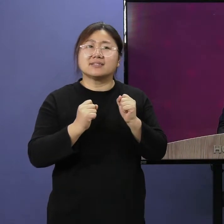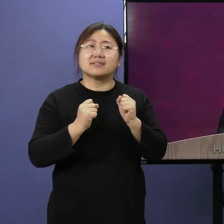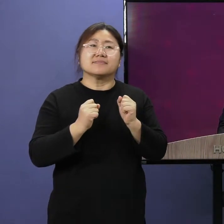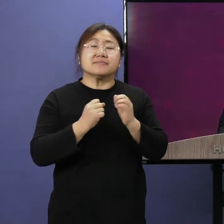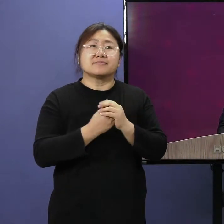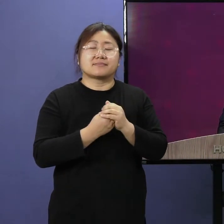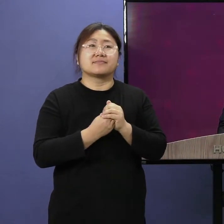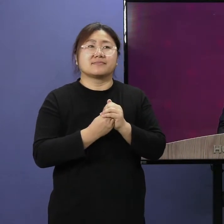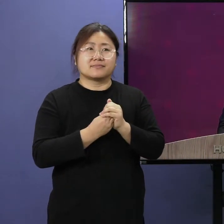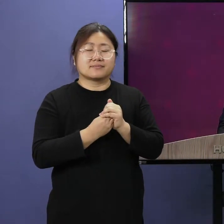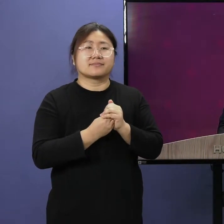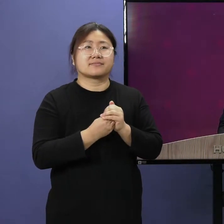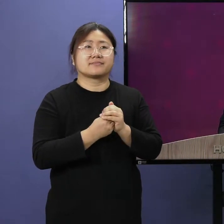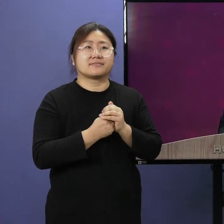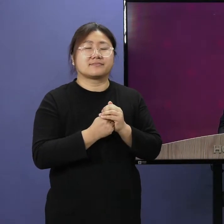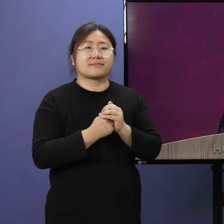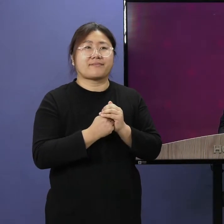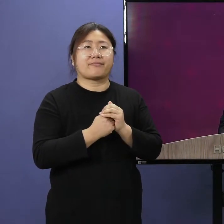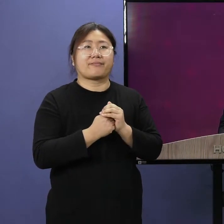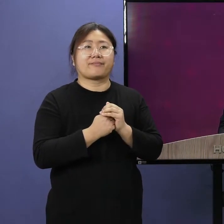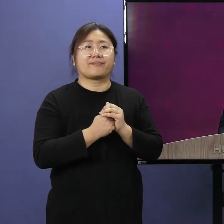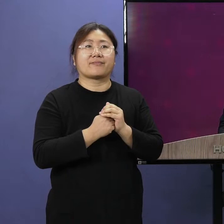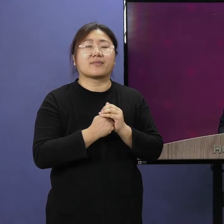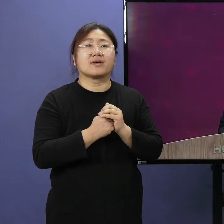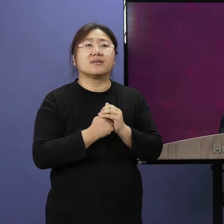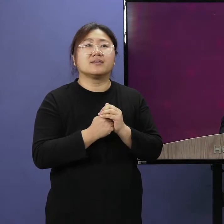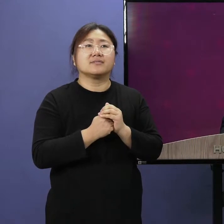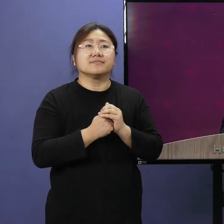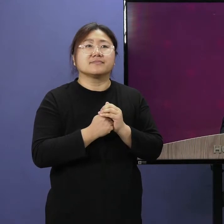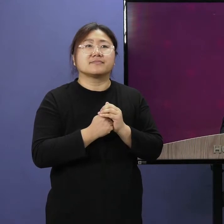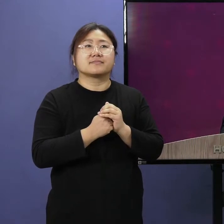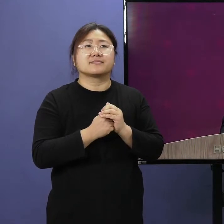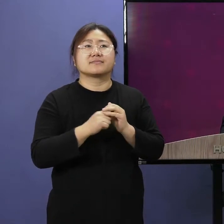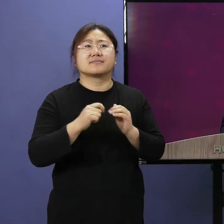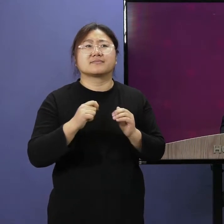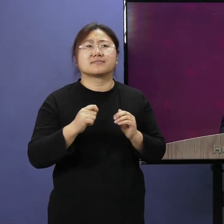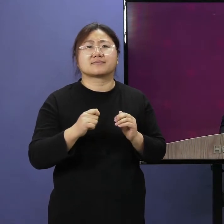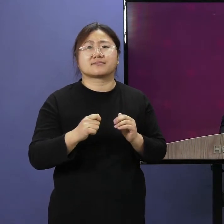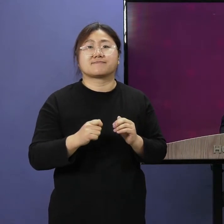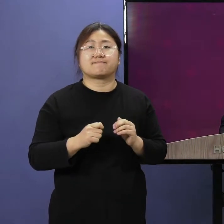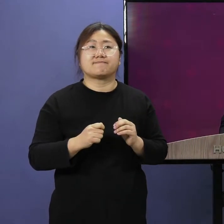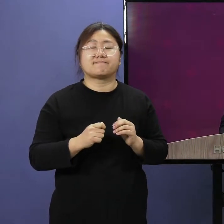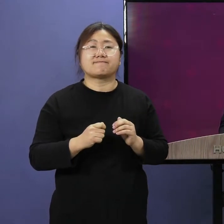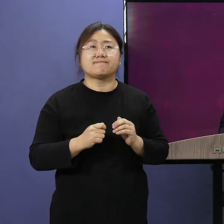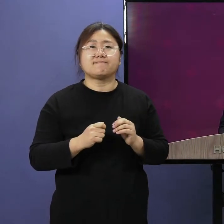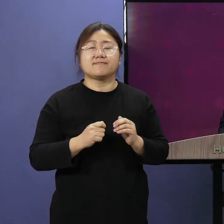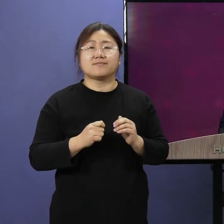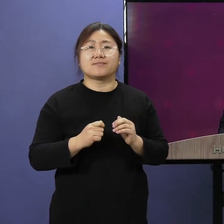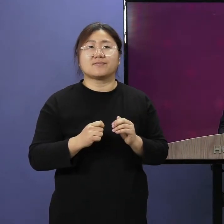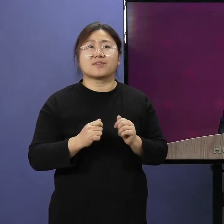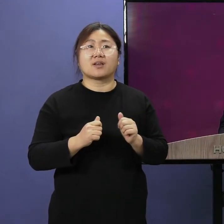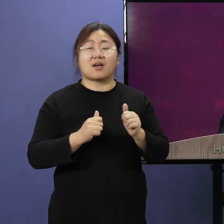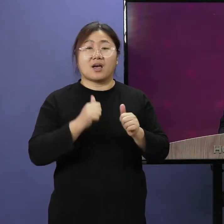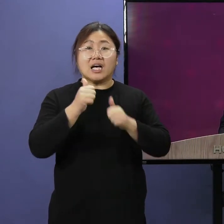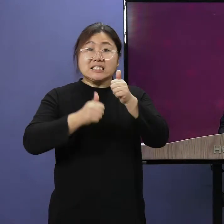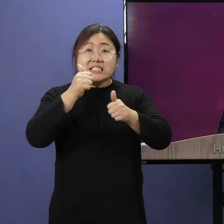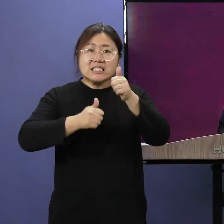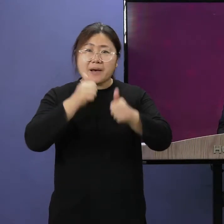번역된 단어와 동일한 단어입니다. 그러니까 마치 육상 선수가 결승점을